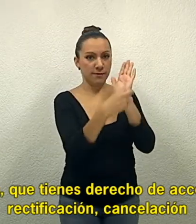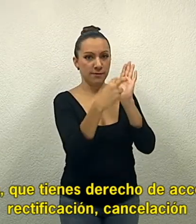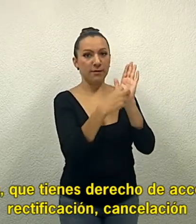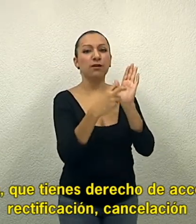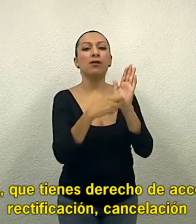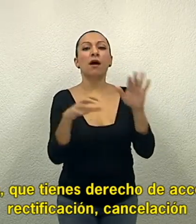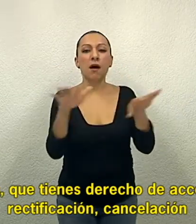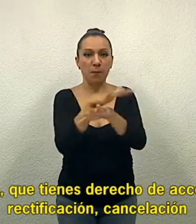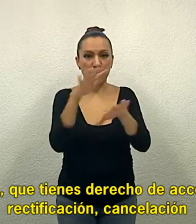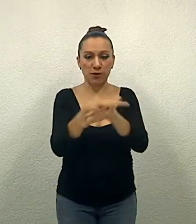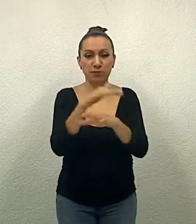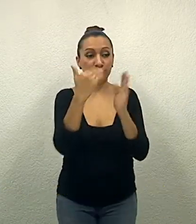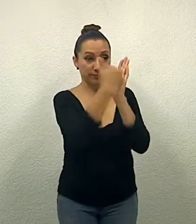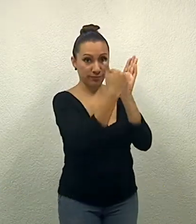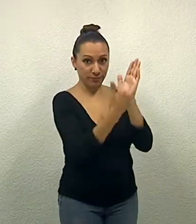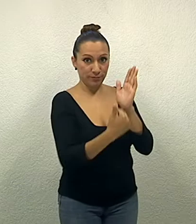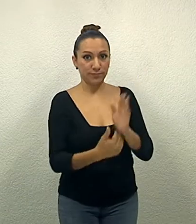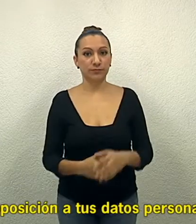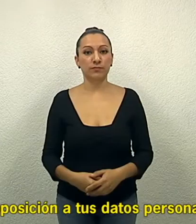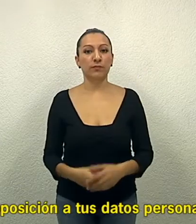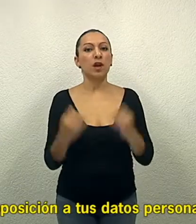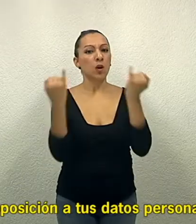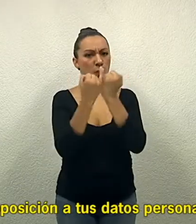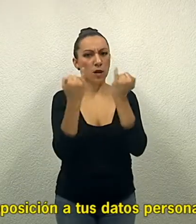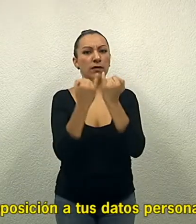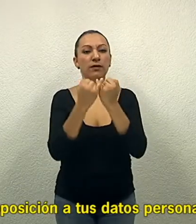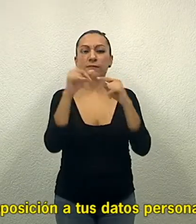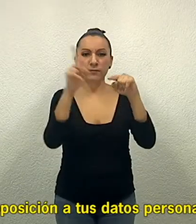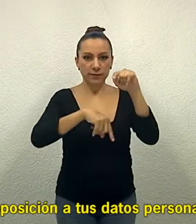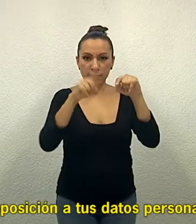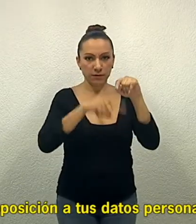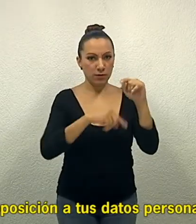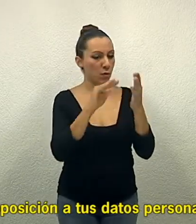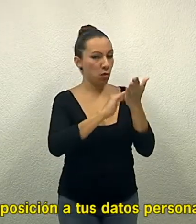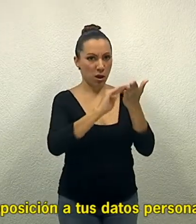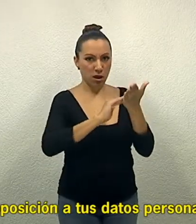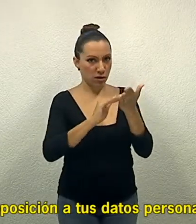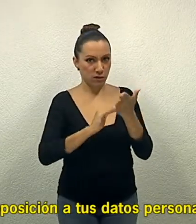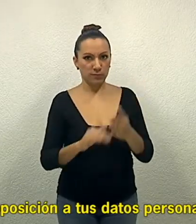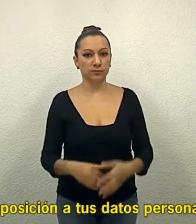cancelación y oposición a tus datos personales